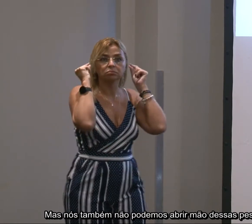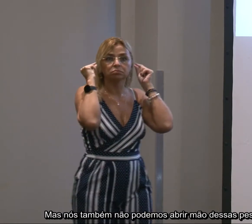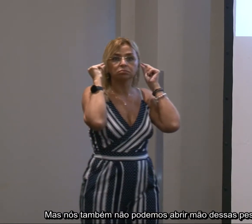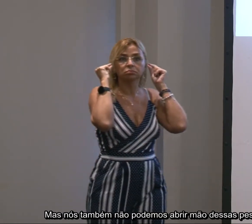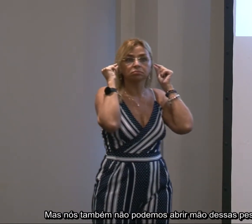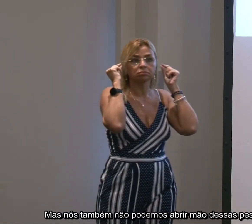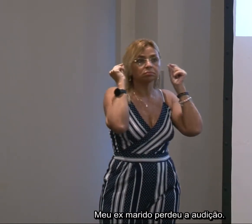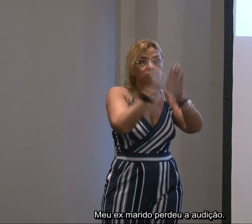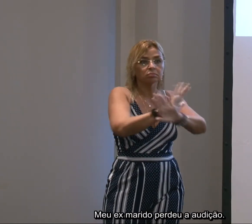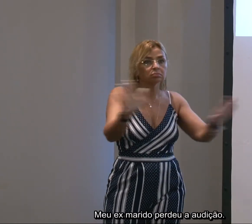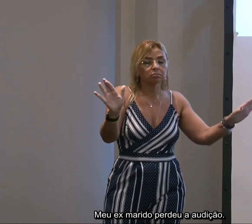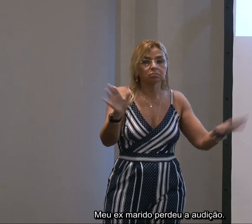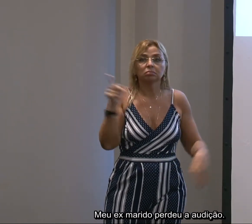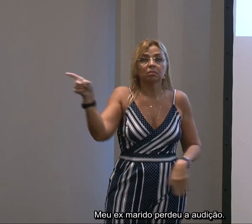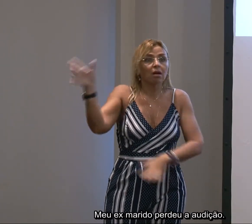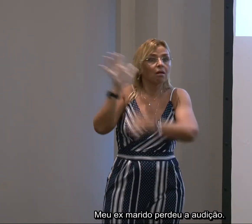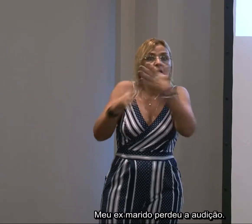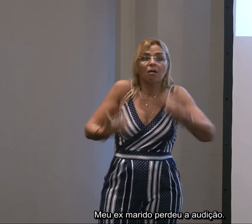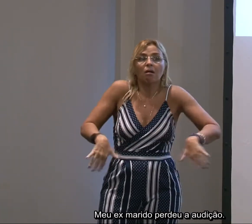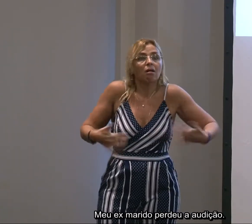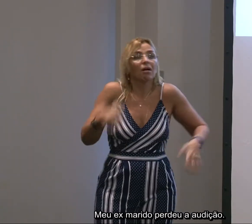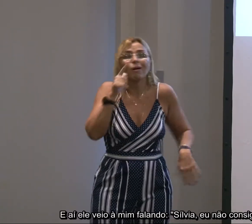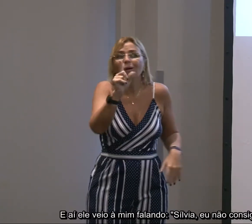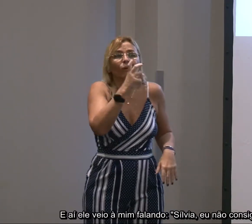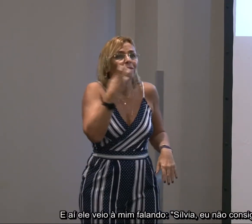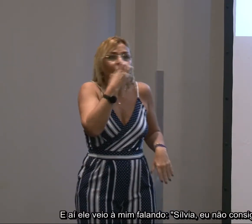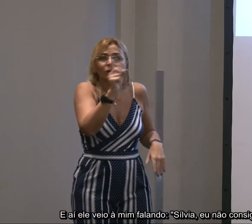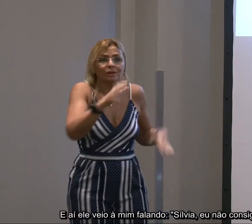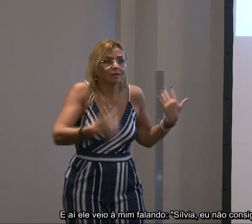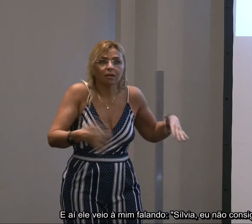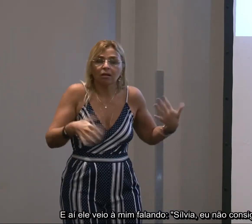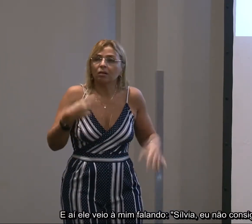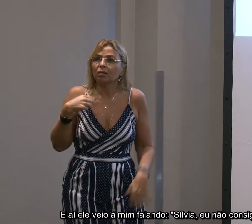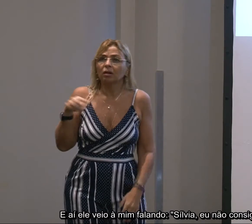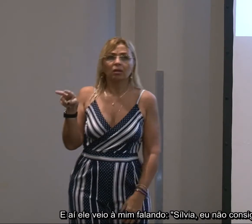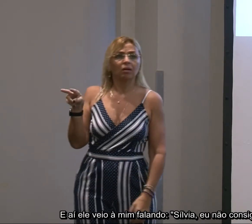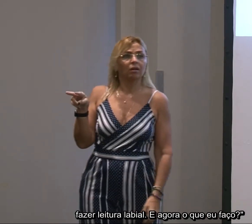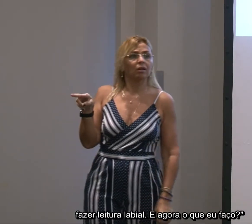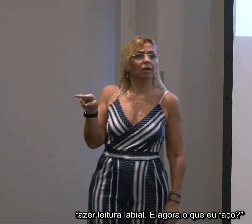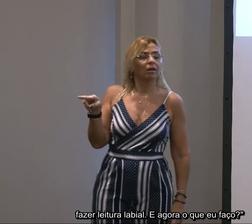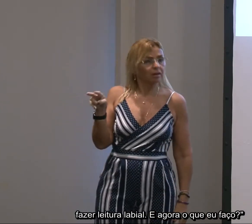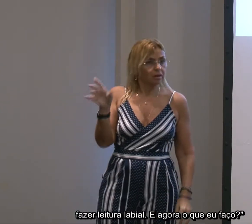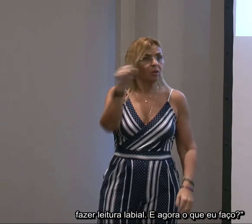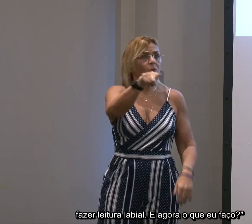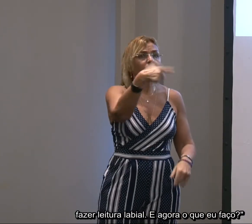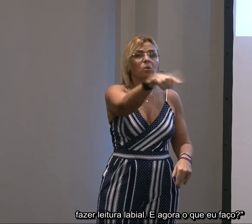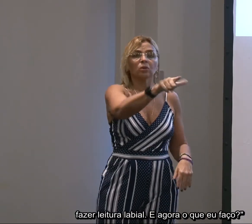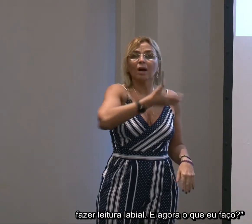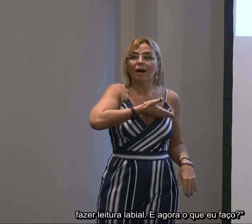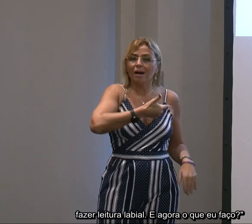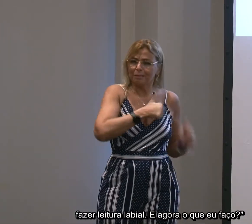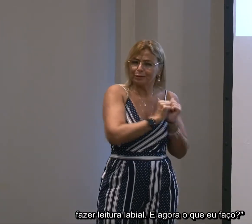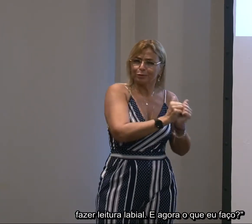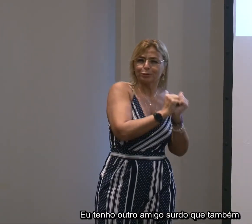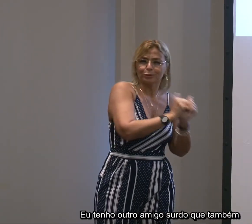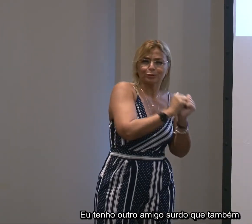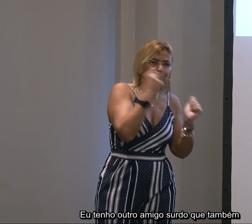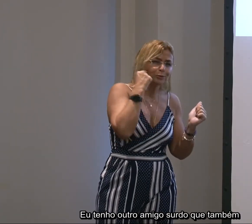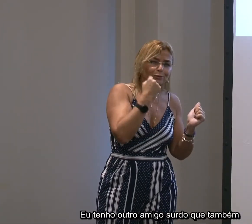dessas pessoas. Meu ex-marido perdeu a audição. E aí ele veio para mim falando, Silvia, eu não consigo fazer leitura labial, e agora o que eu faço? Eu tenho